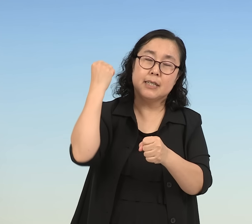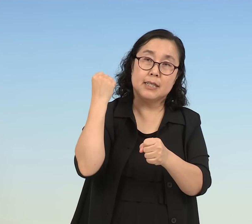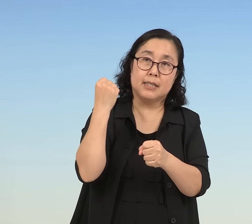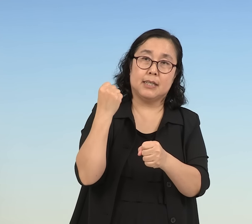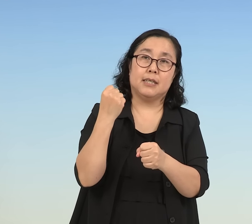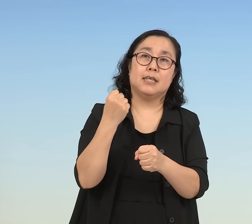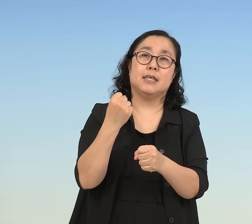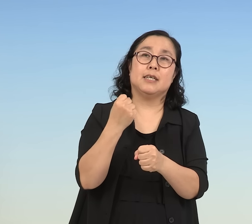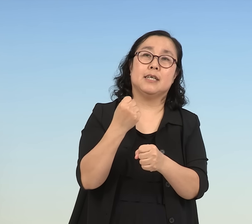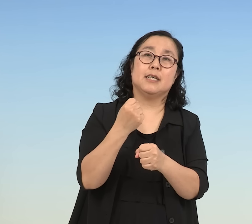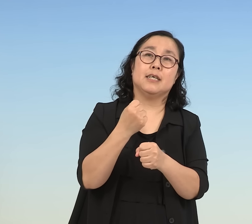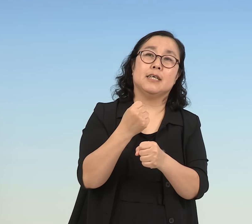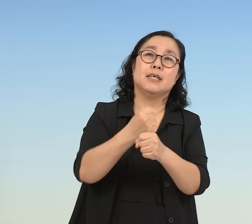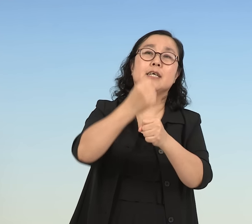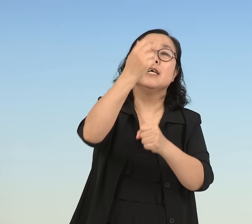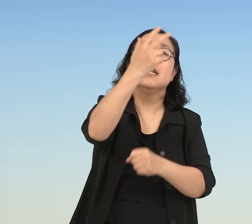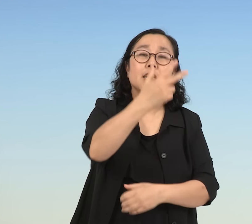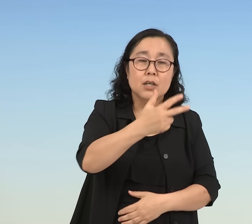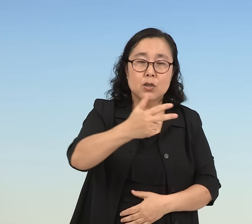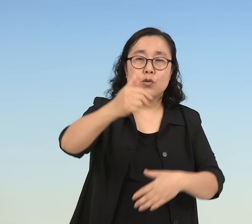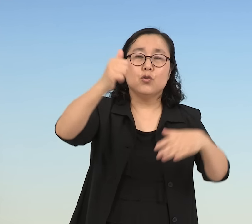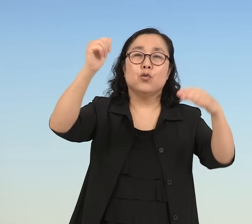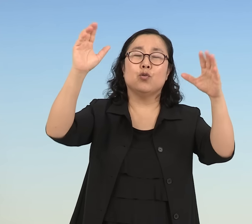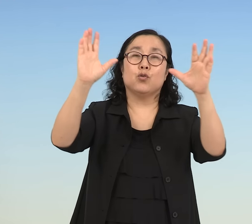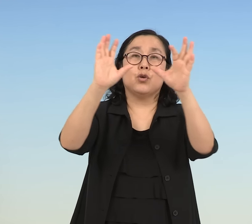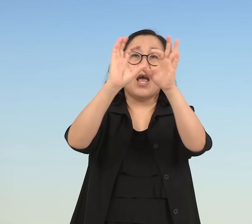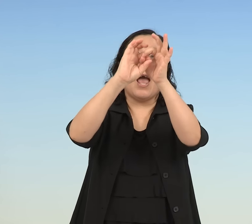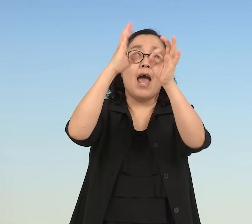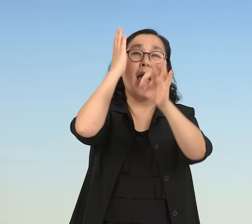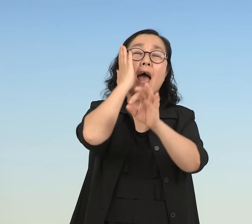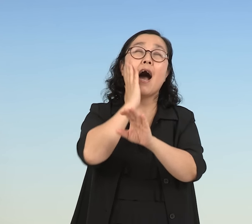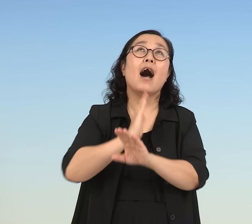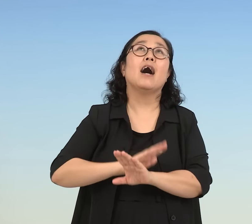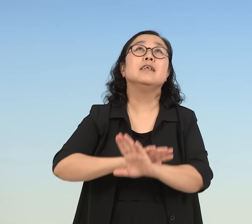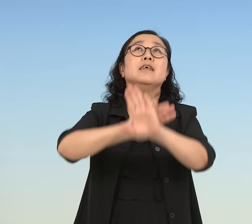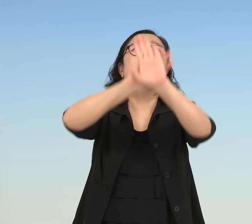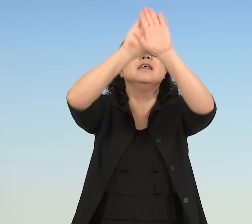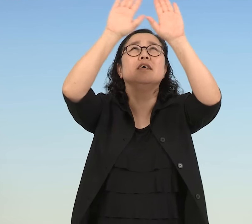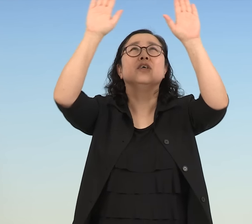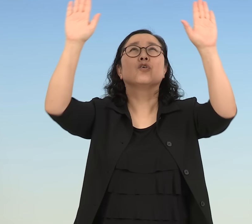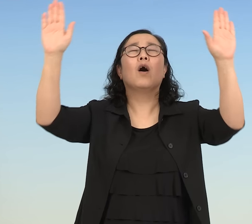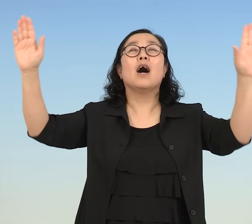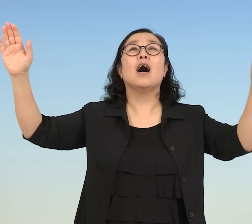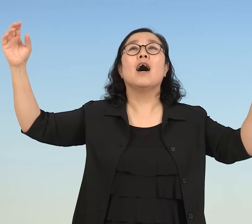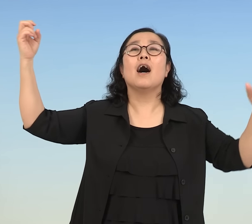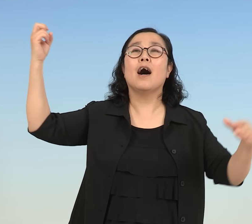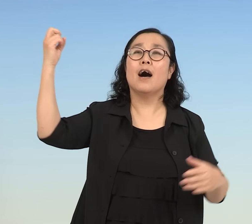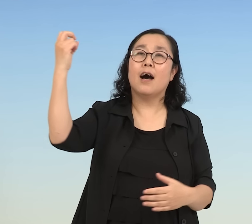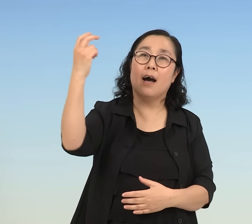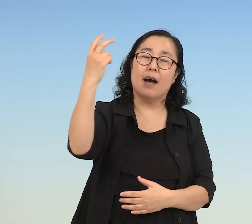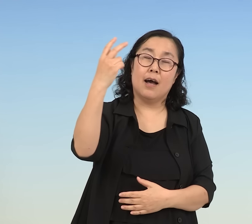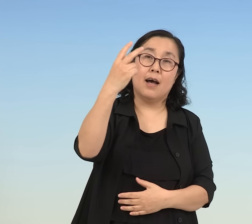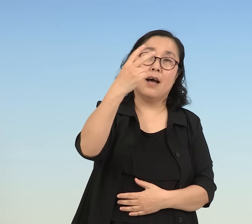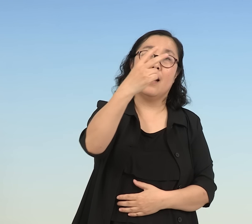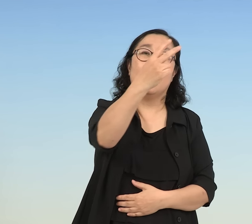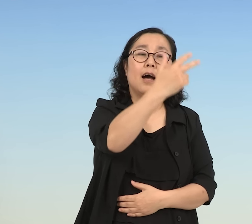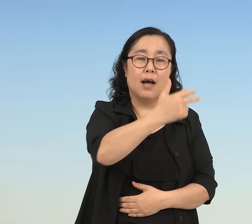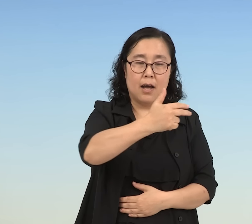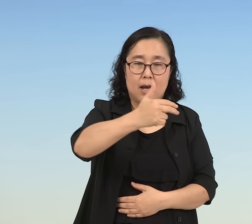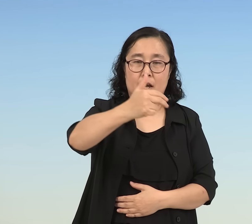손가락으로 지으신 주의 하늘과, 주의 하늘과